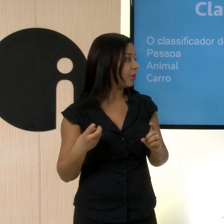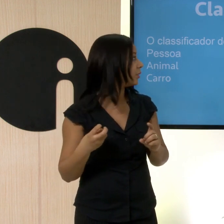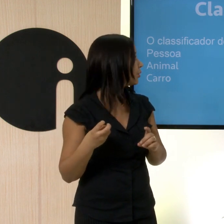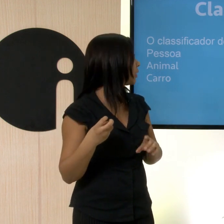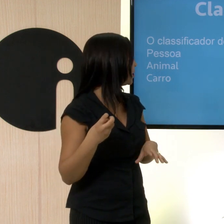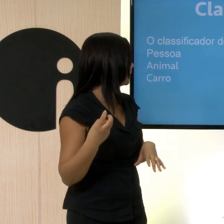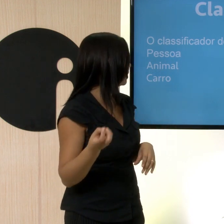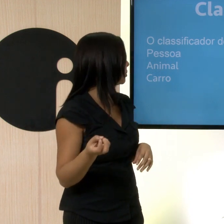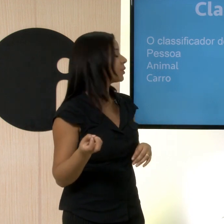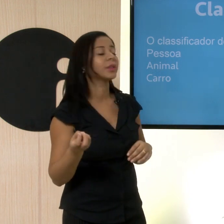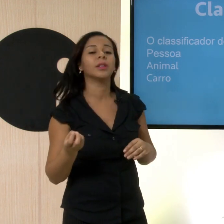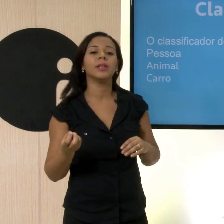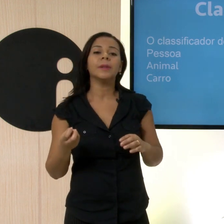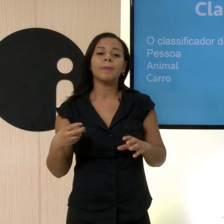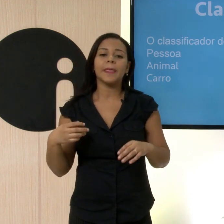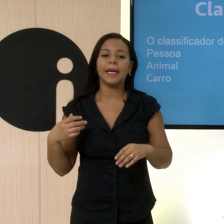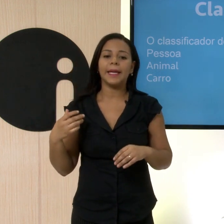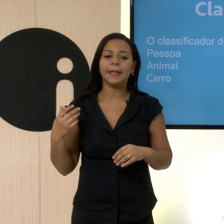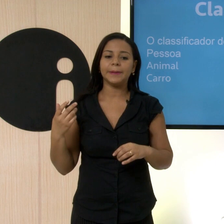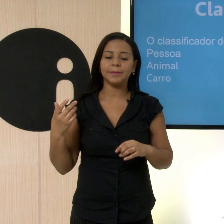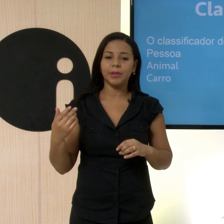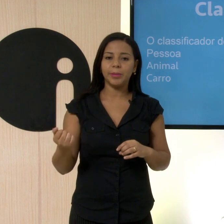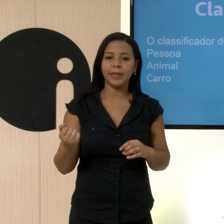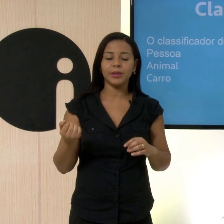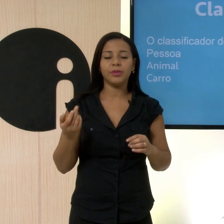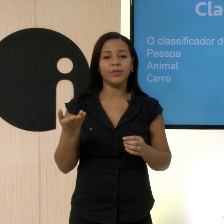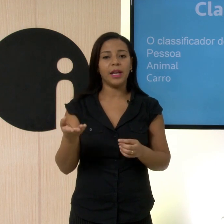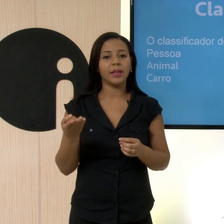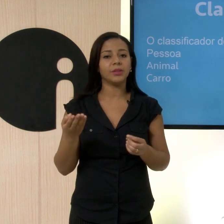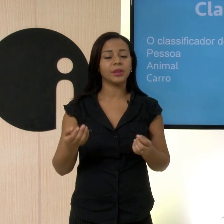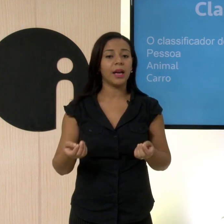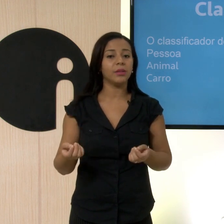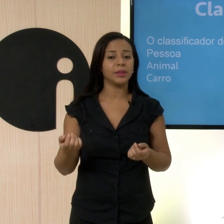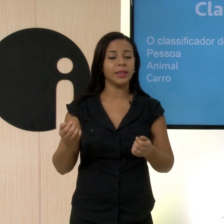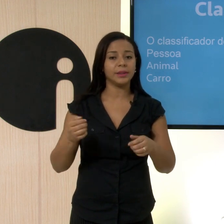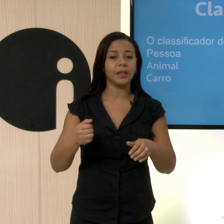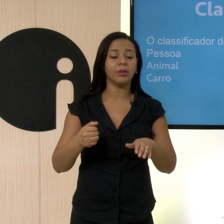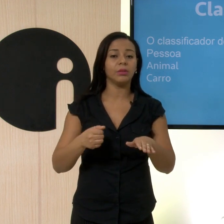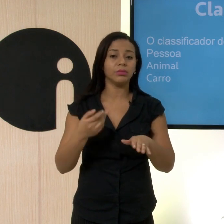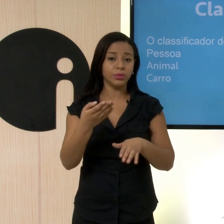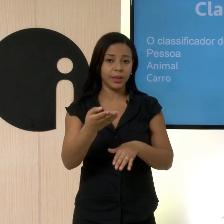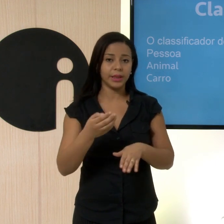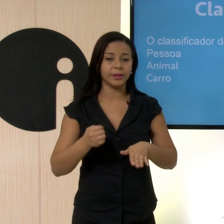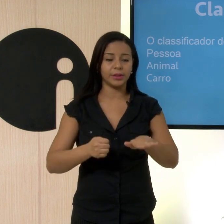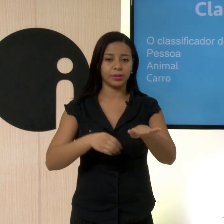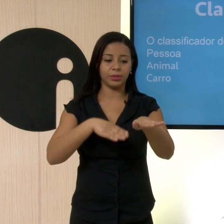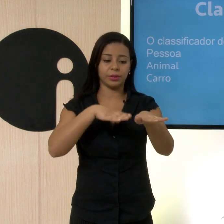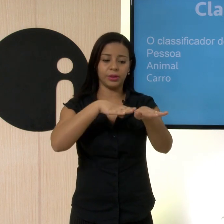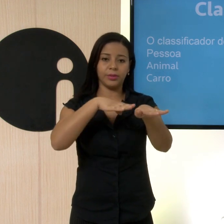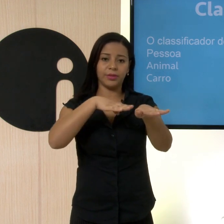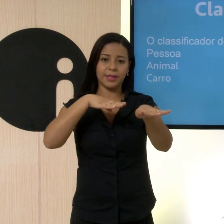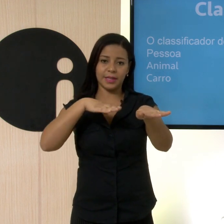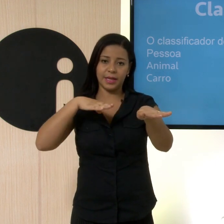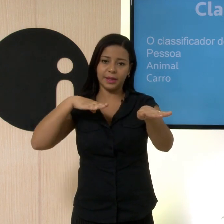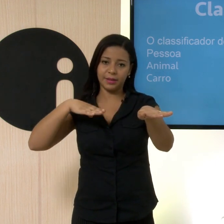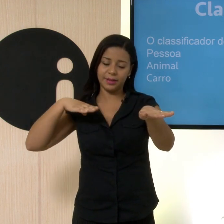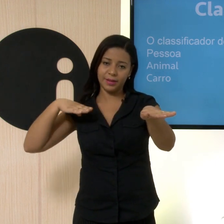nós utilizamos. Também, se eu for falar que os carros eles estão no trânsito, então eu vou fazer